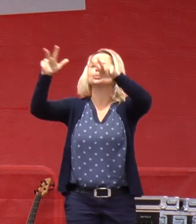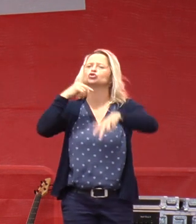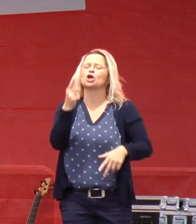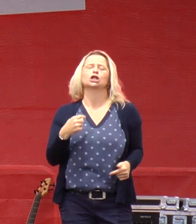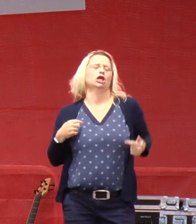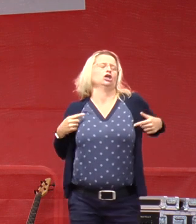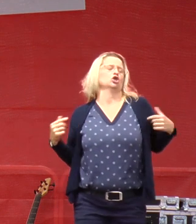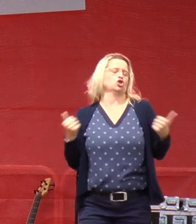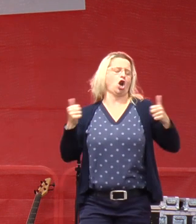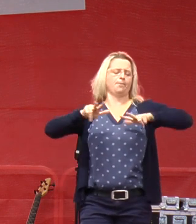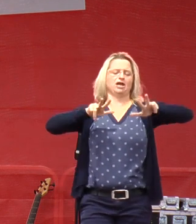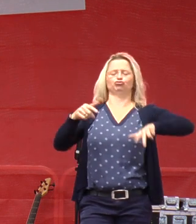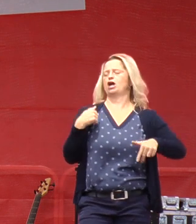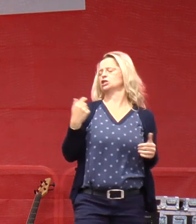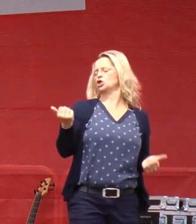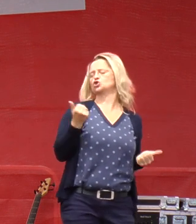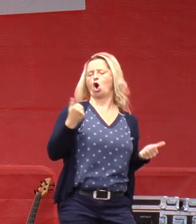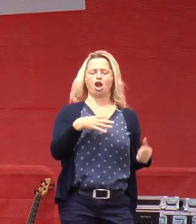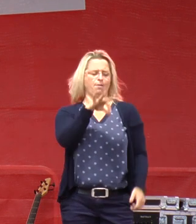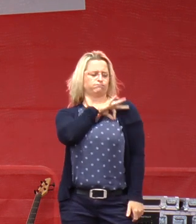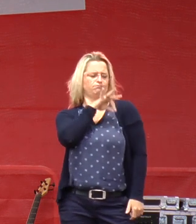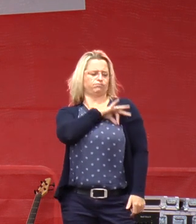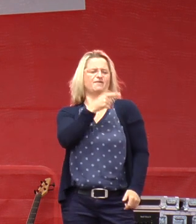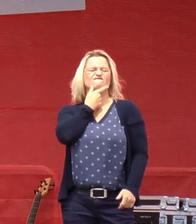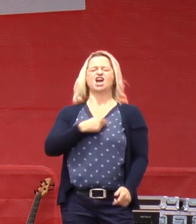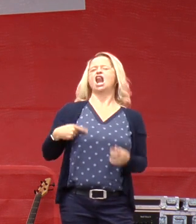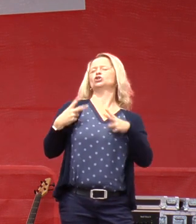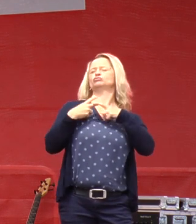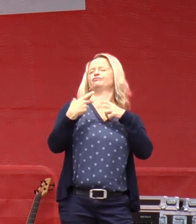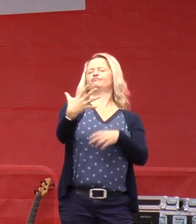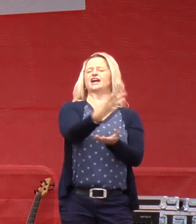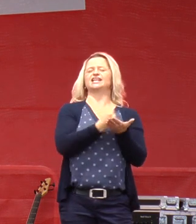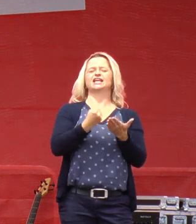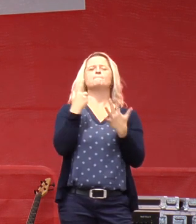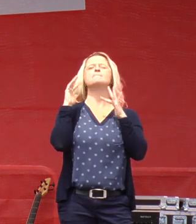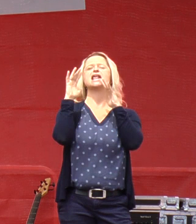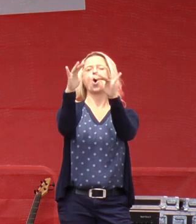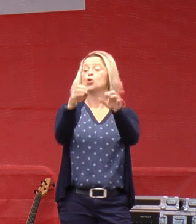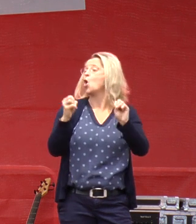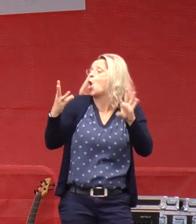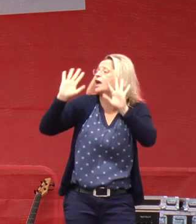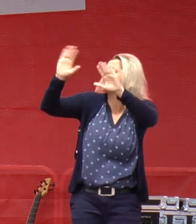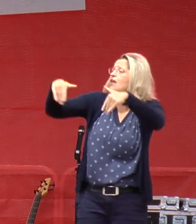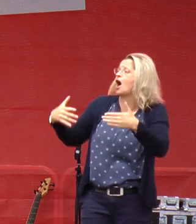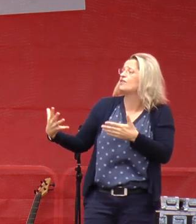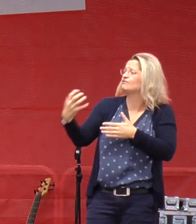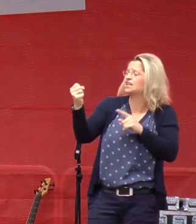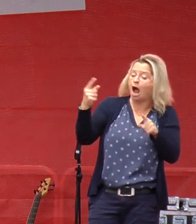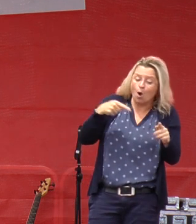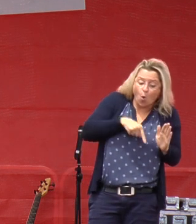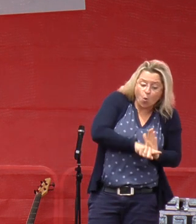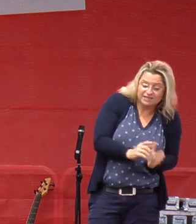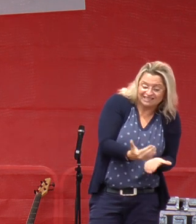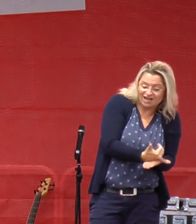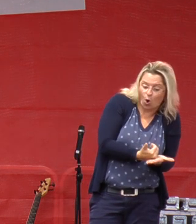so toll, ich verdiene hier große Boni, ich will mit einer Million nach Hause gehen, sagen wir, okay. Wenn er das möchte, muss die unterste Einkommensgruppe in